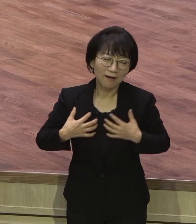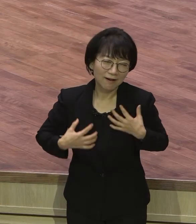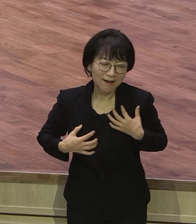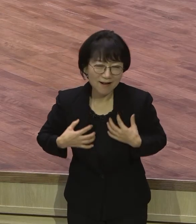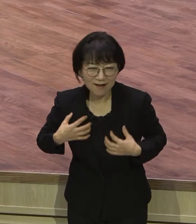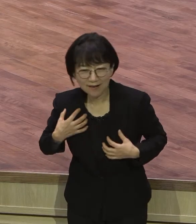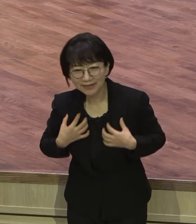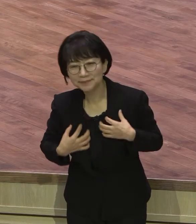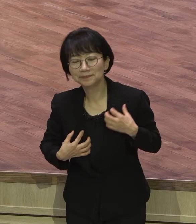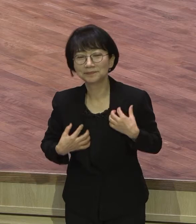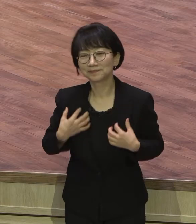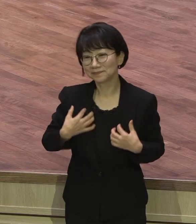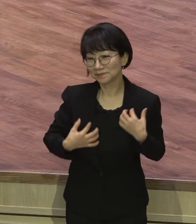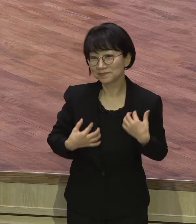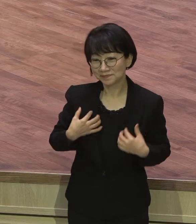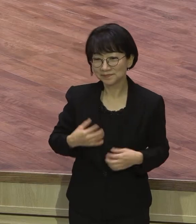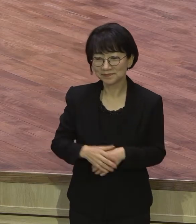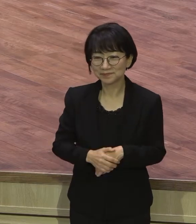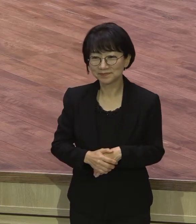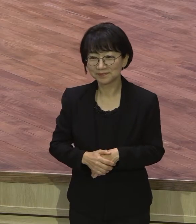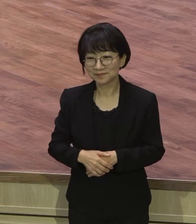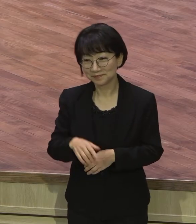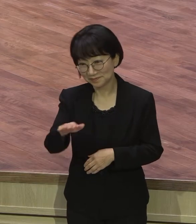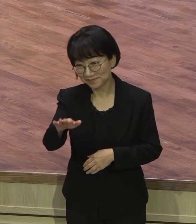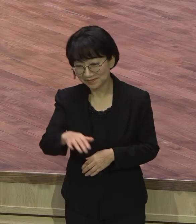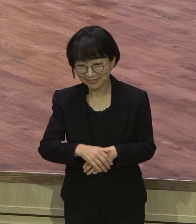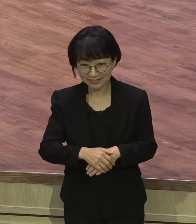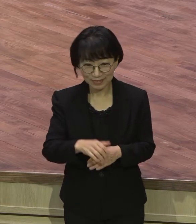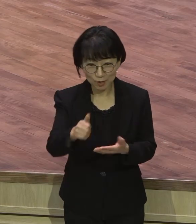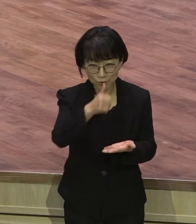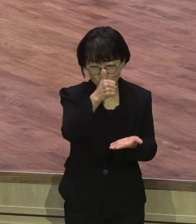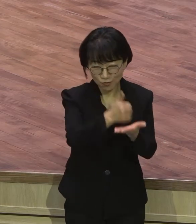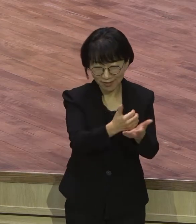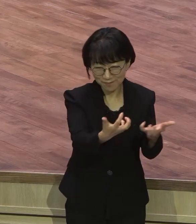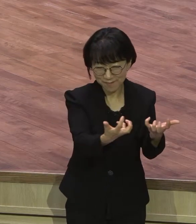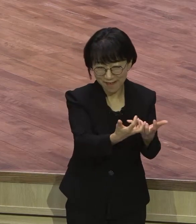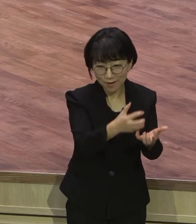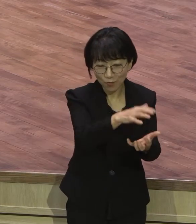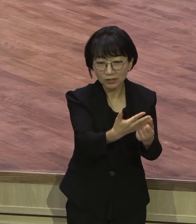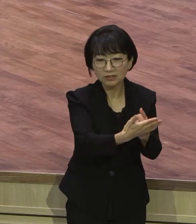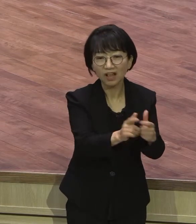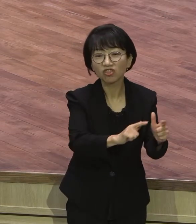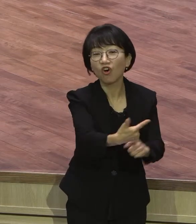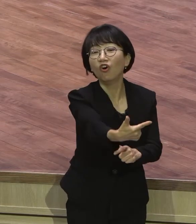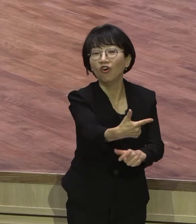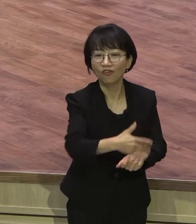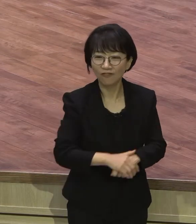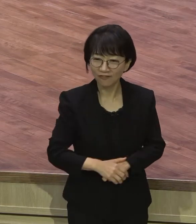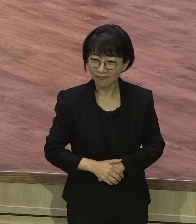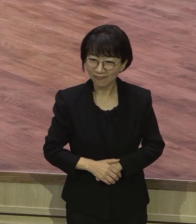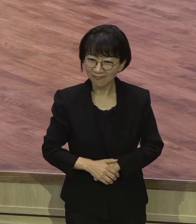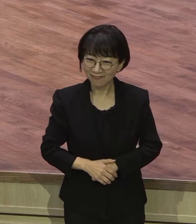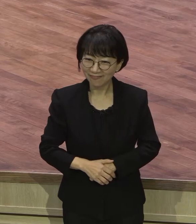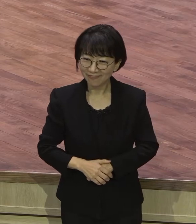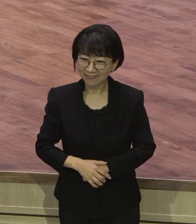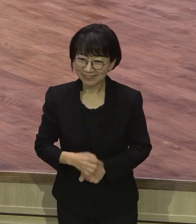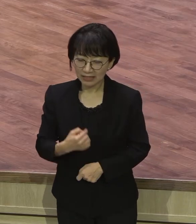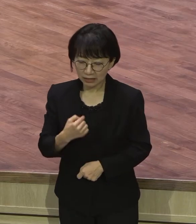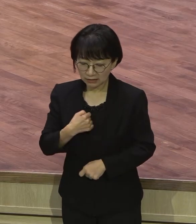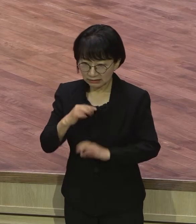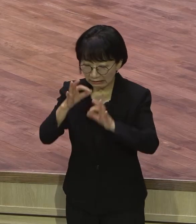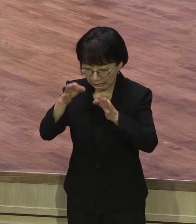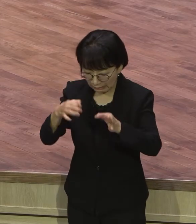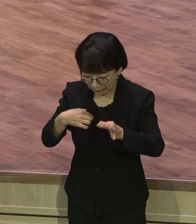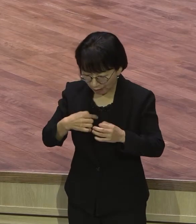그래서요, 죄가 많은 곳에 은혜가 많다 말이 무슨 말입니까? 나 같은 죄인 살리신